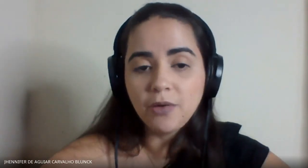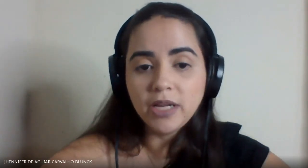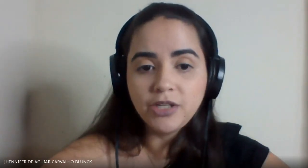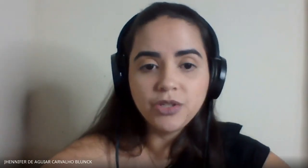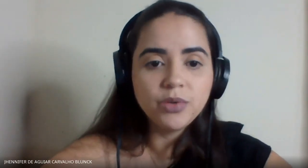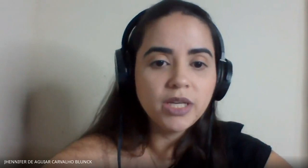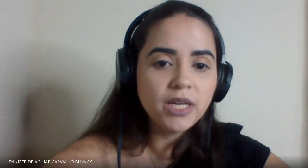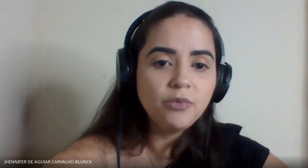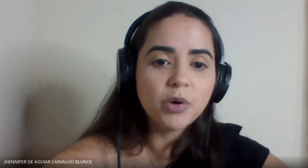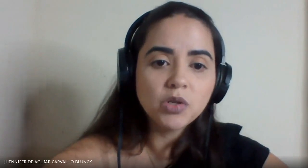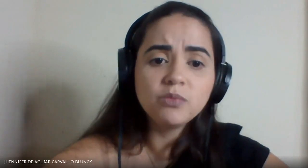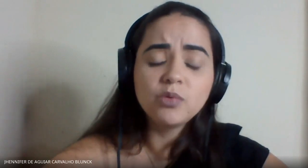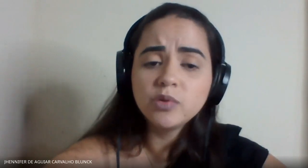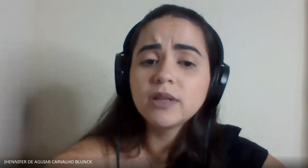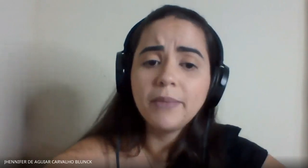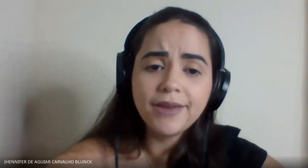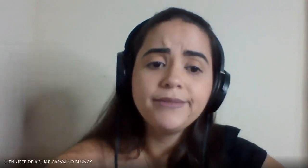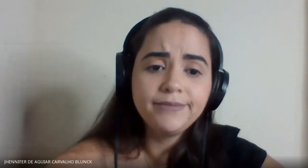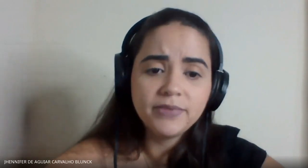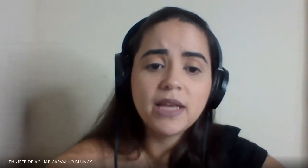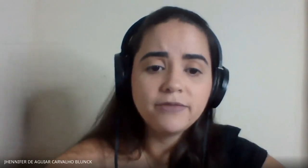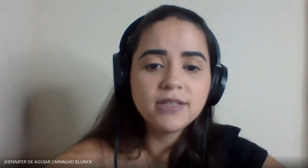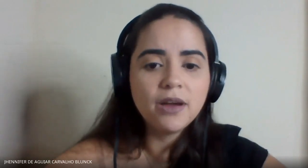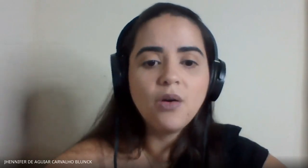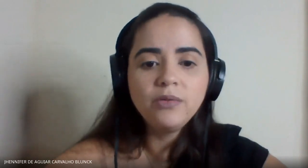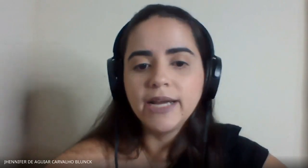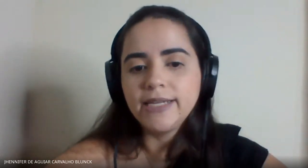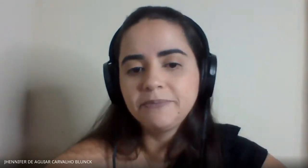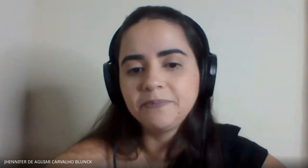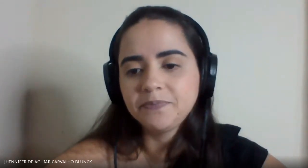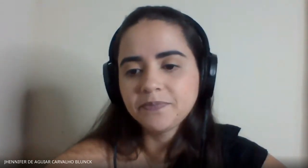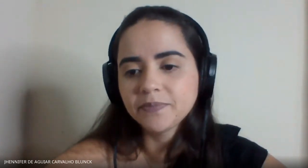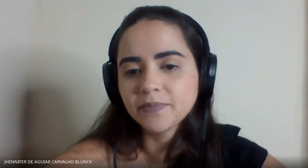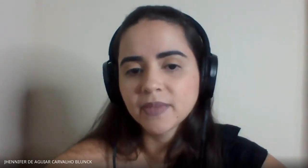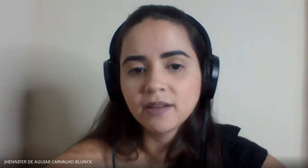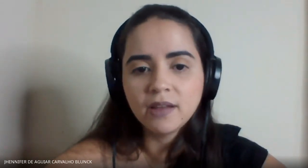Então, eu acredito que o próximo curso também deve ser online.